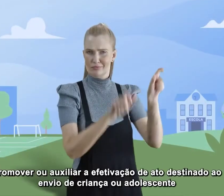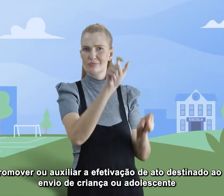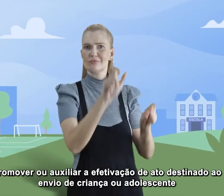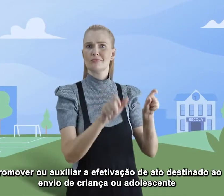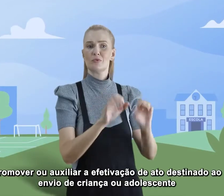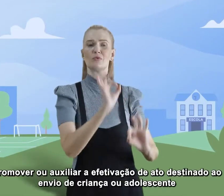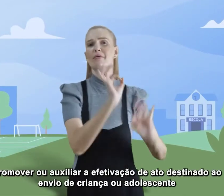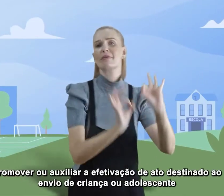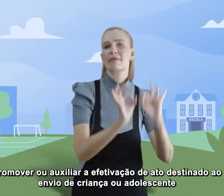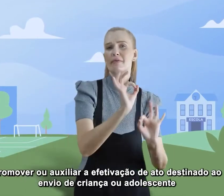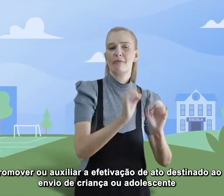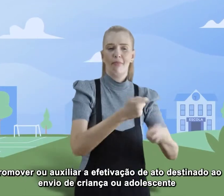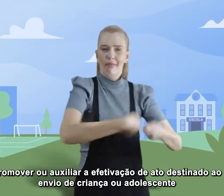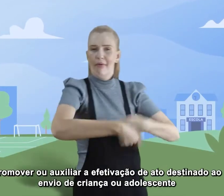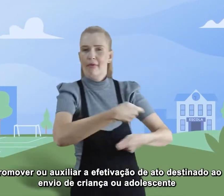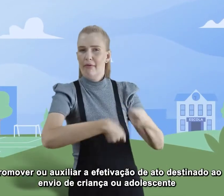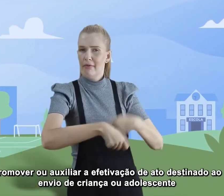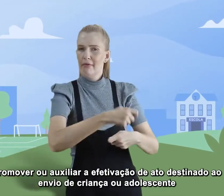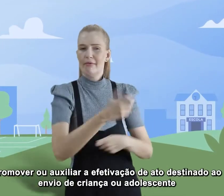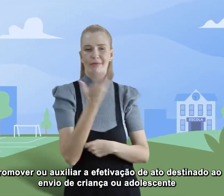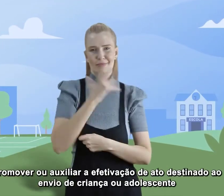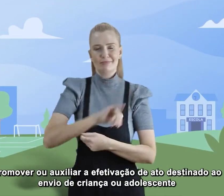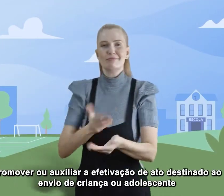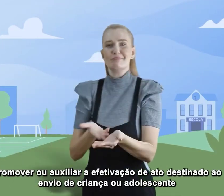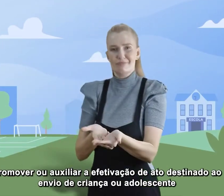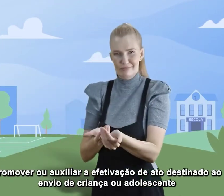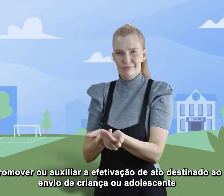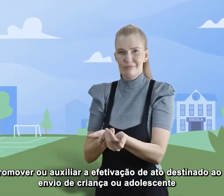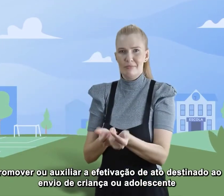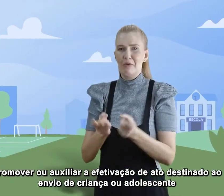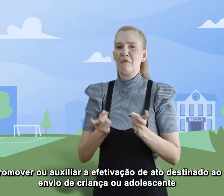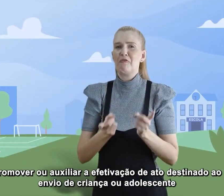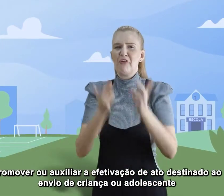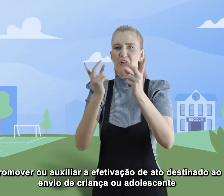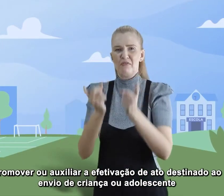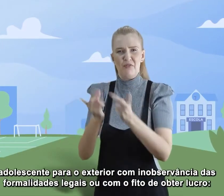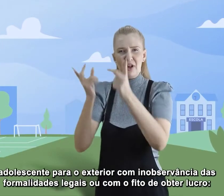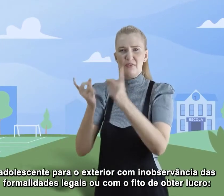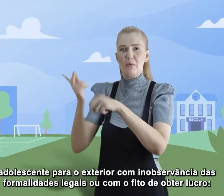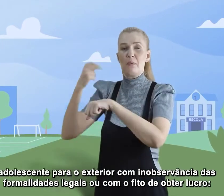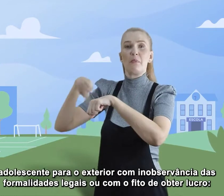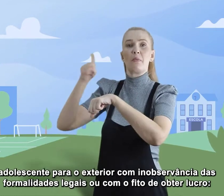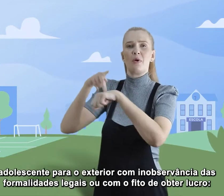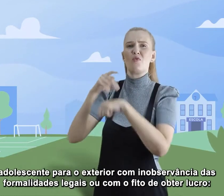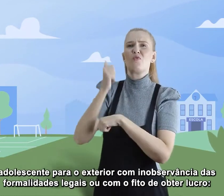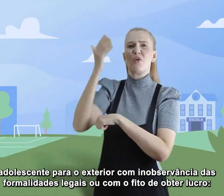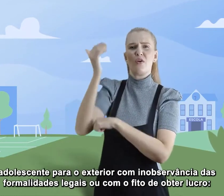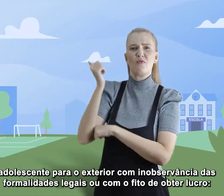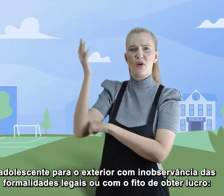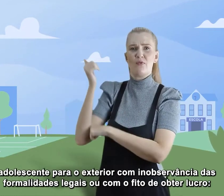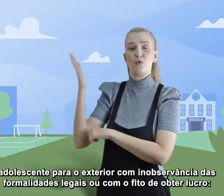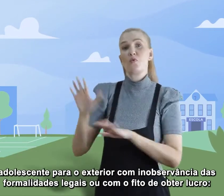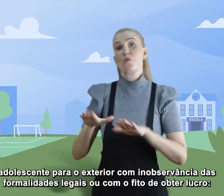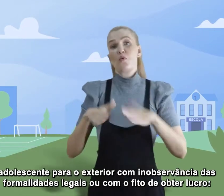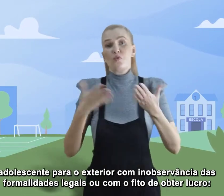Promover ou auxiliar a efetivação de ato destinado ao envio de criança ou adolescente para o exterior, com inobservância das